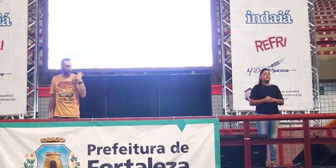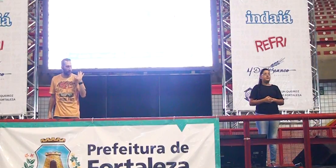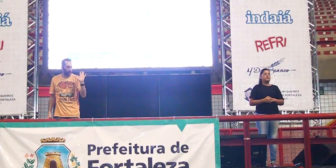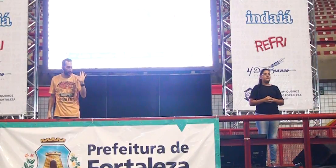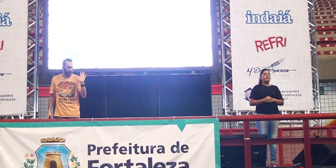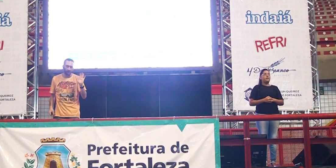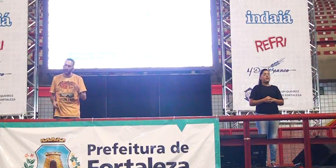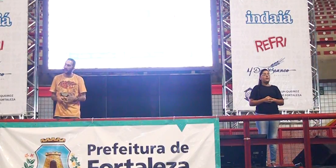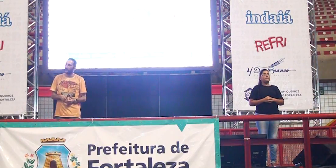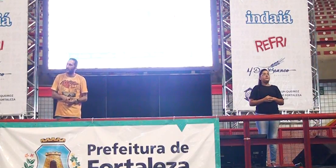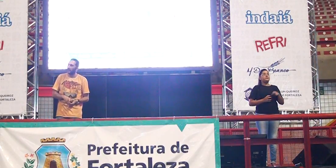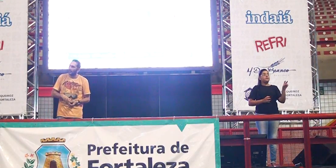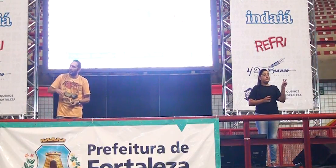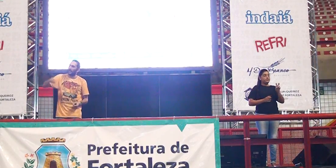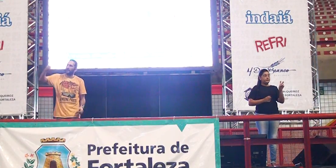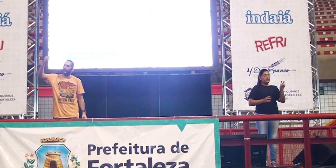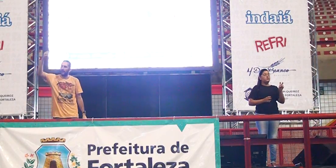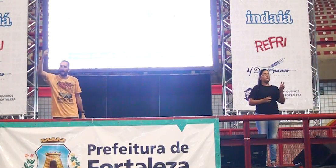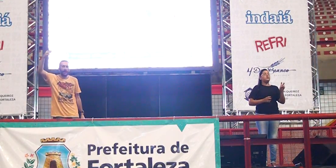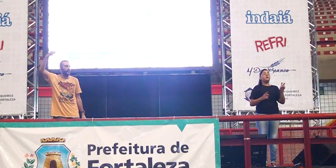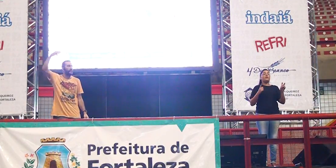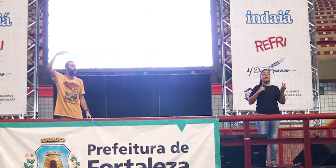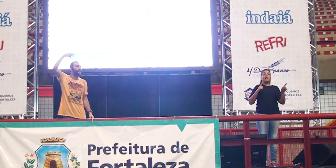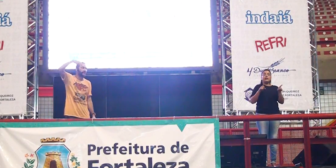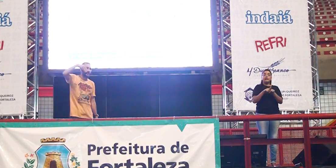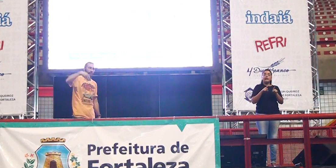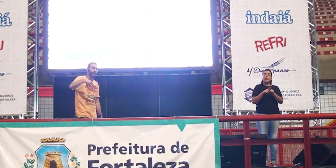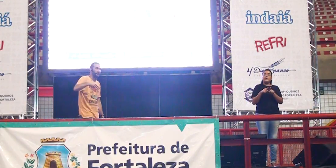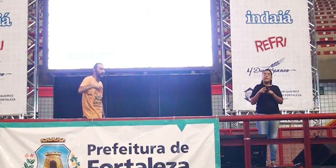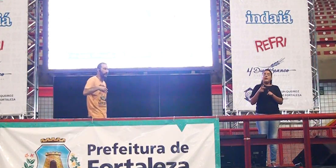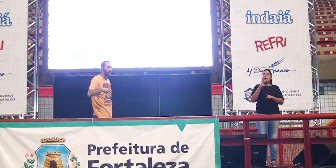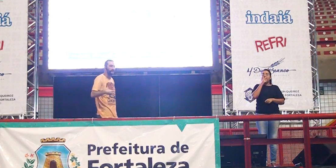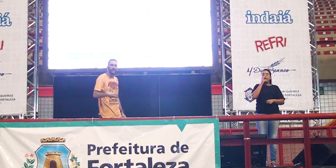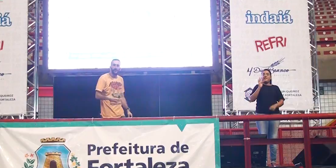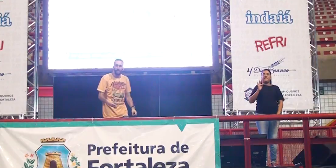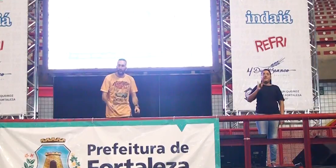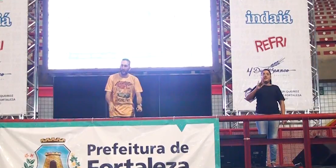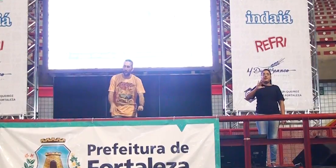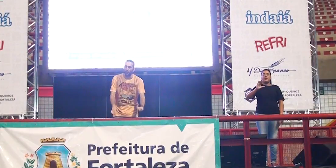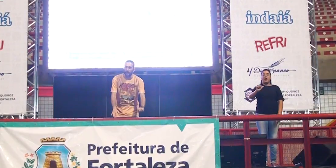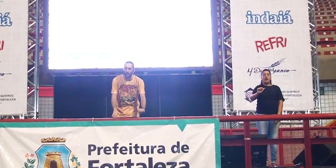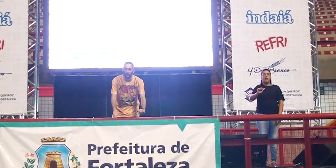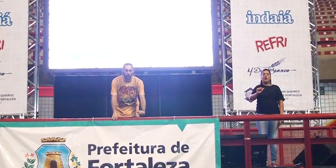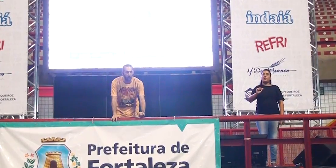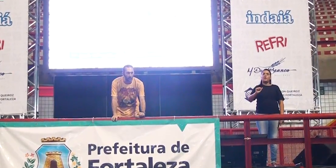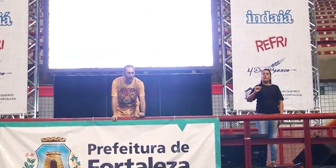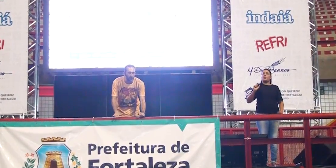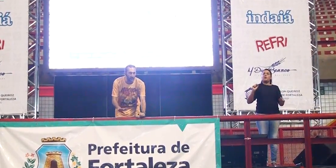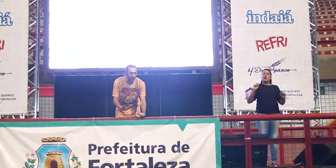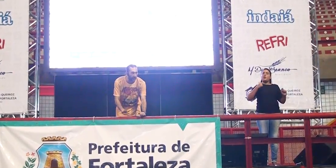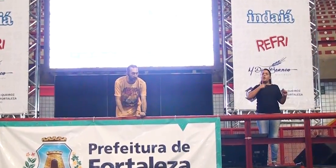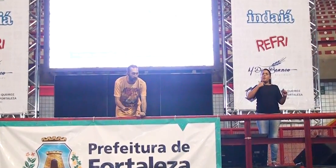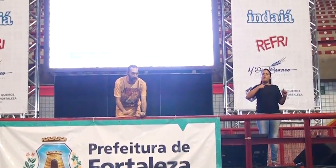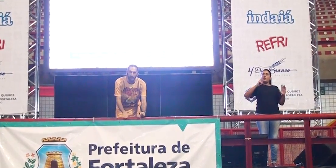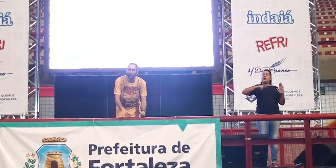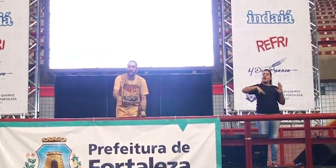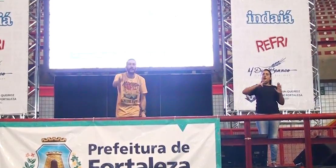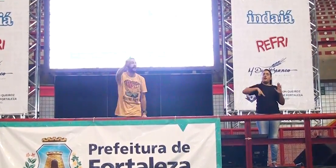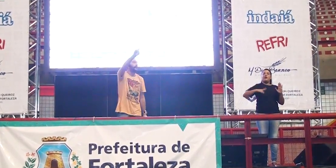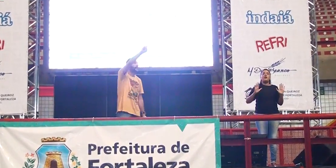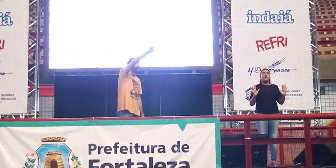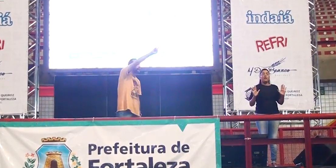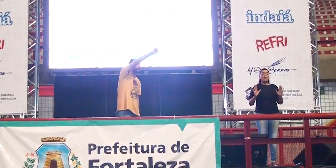5 tópicos. E aí vem a parte física da geografia. Professor, o que eu não posso deixar de ler?